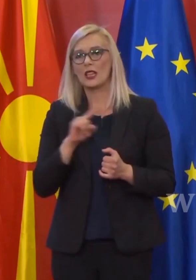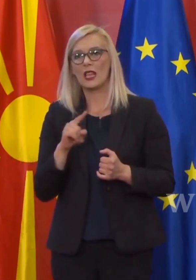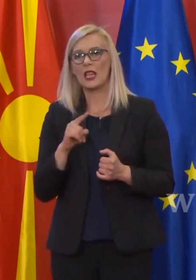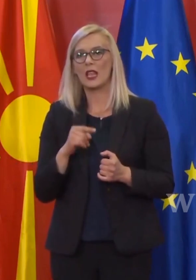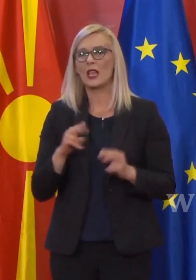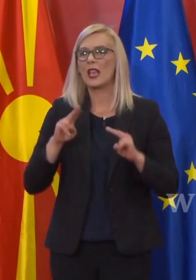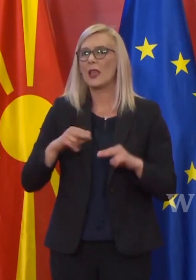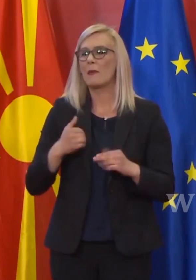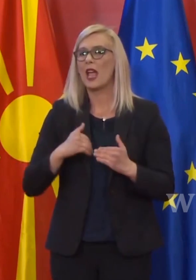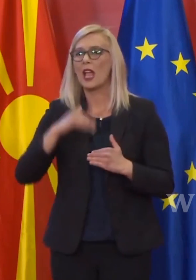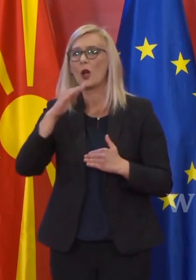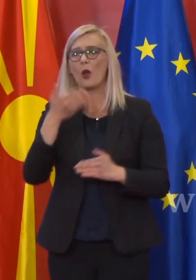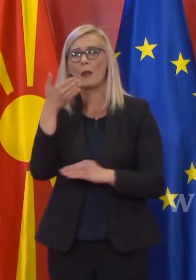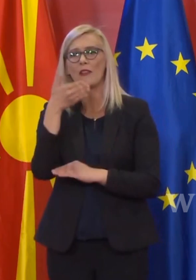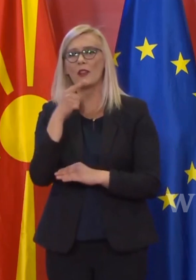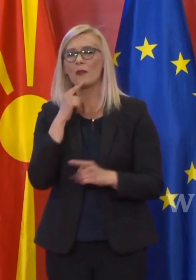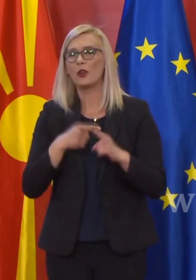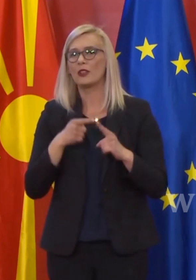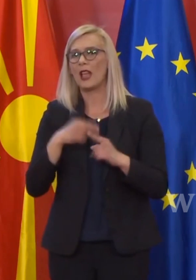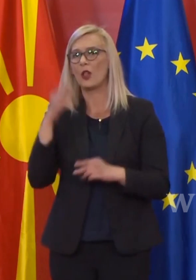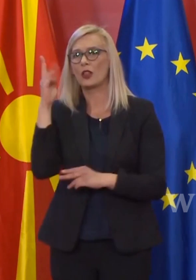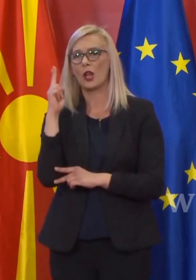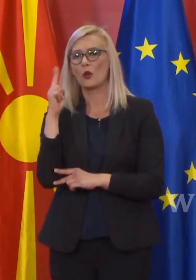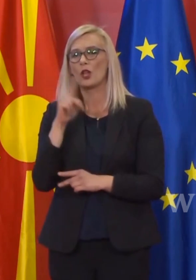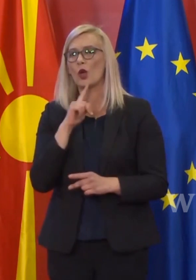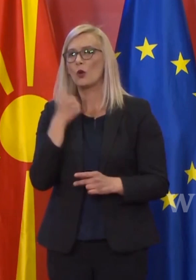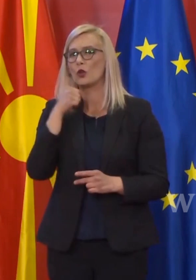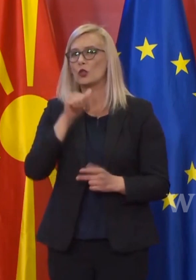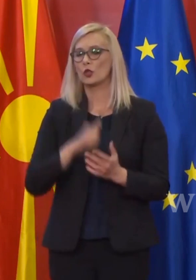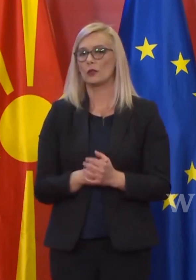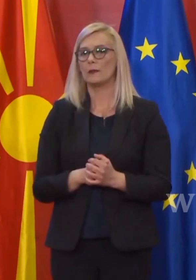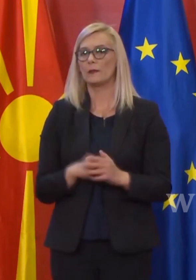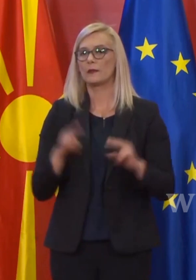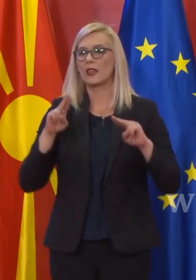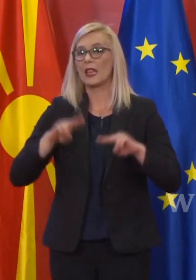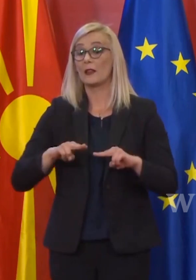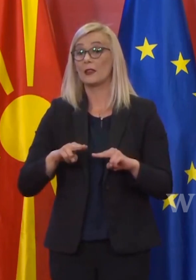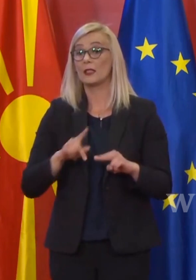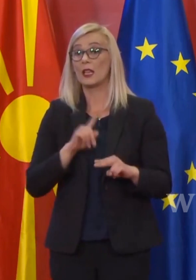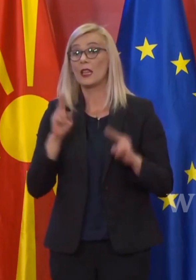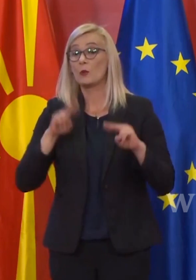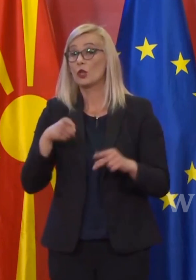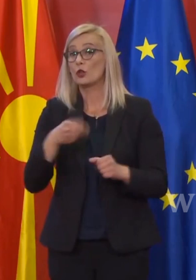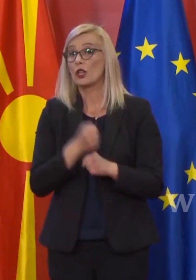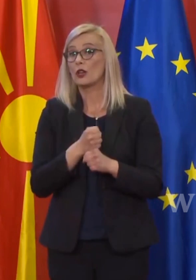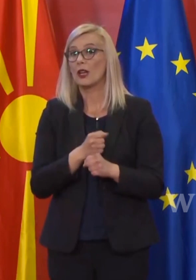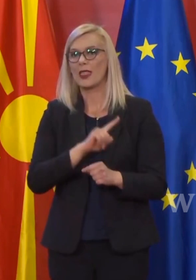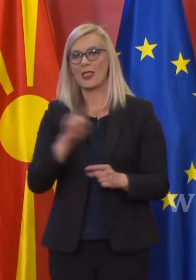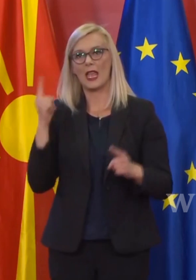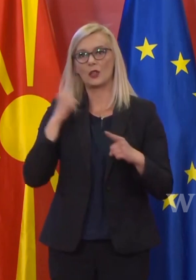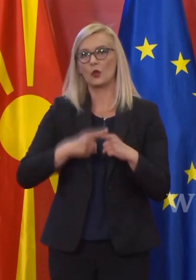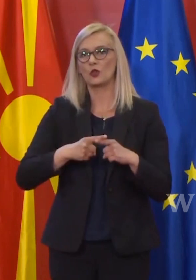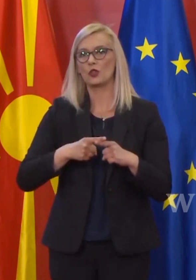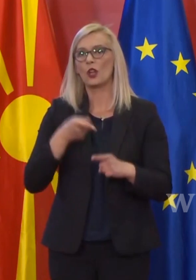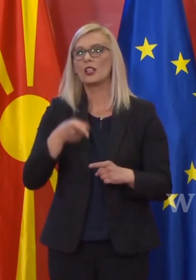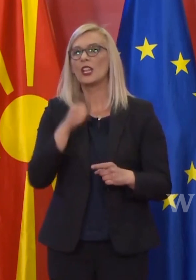Dikush tani do të thotë, po ekzistojnë edhe kompani të mëdha në pjesën e hotelerisë që me të vërtetë nuk mund ta bëjnë këtë. Kjo nuk është e saktë.